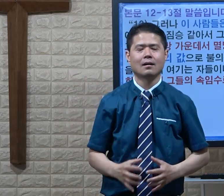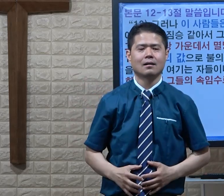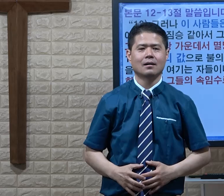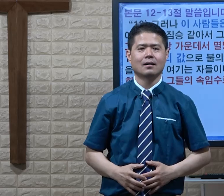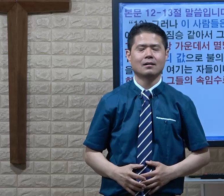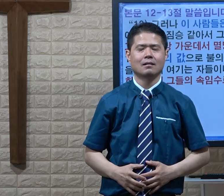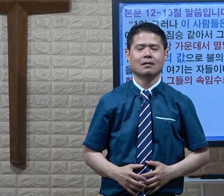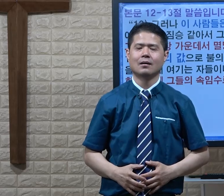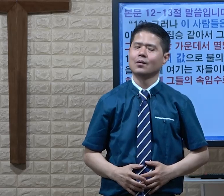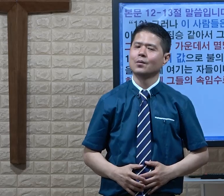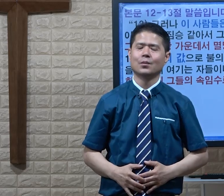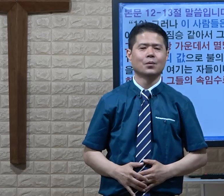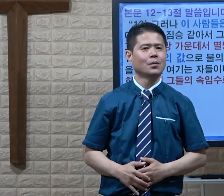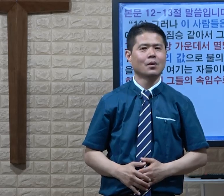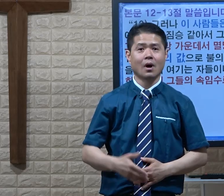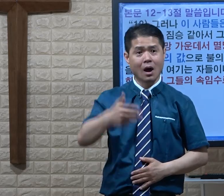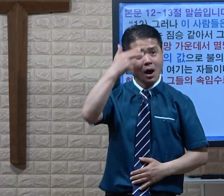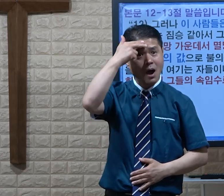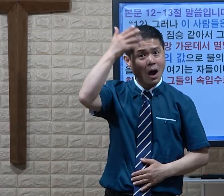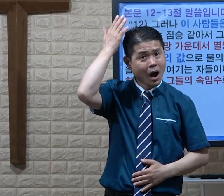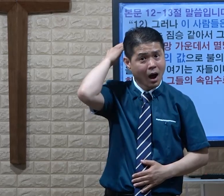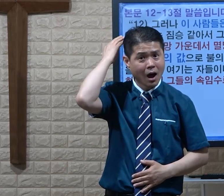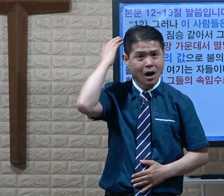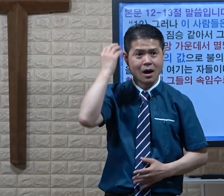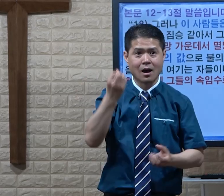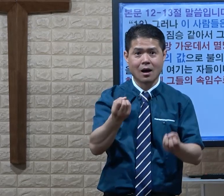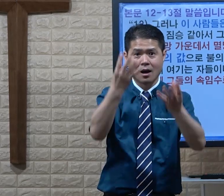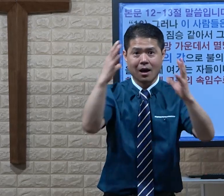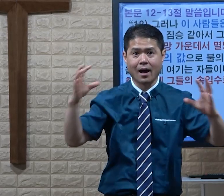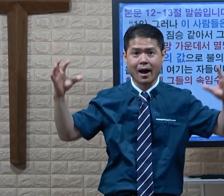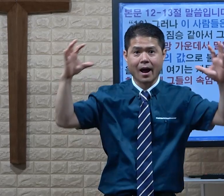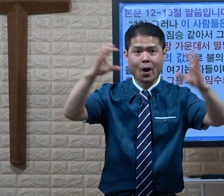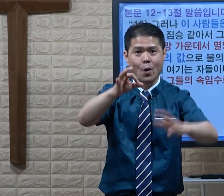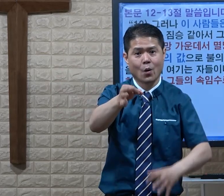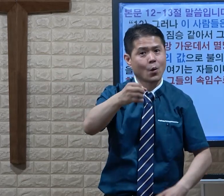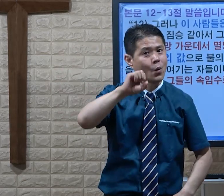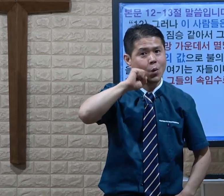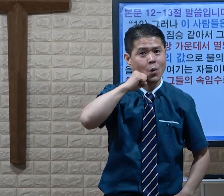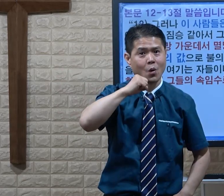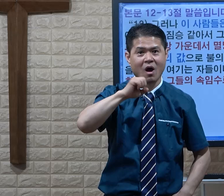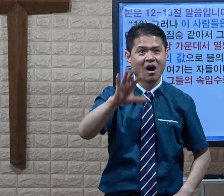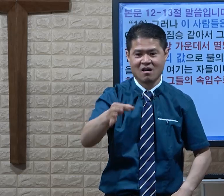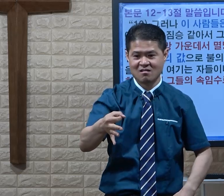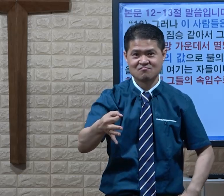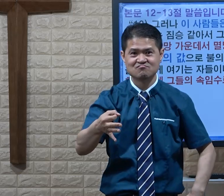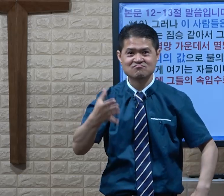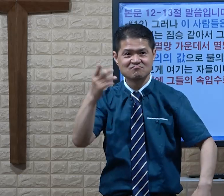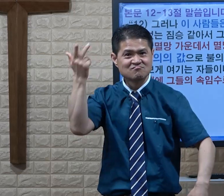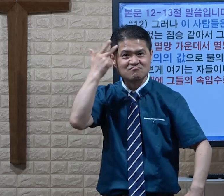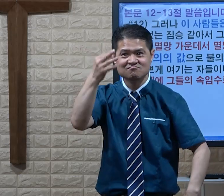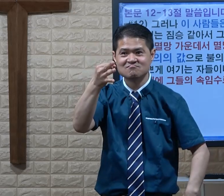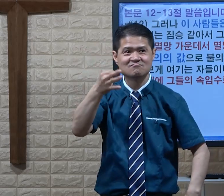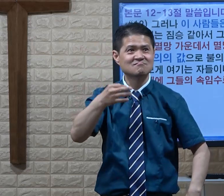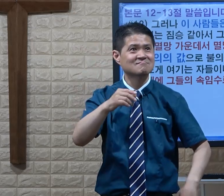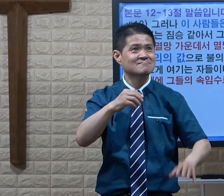그렇게 계속 의미 없게 놀 수 있다는 것입니다. 옛날에는 모이기도